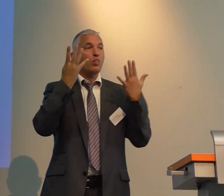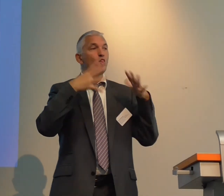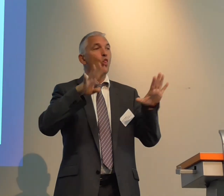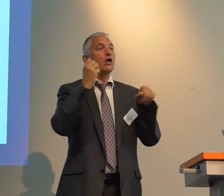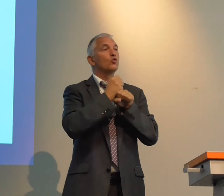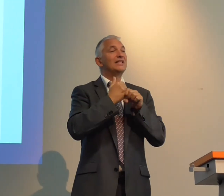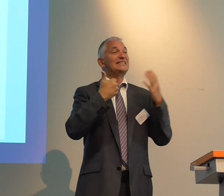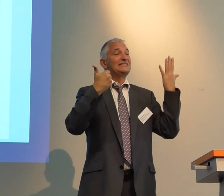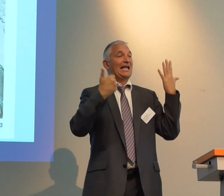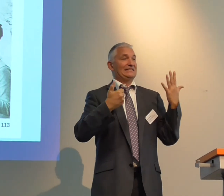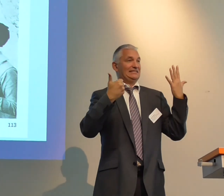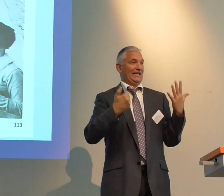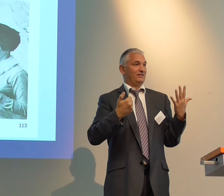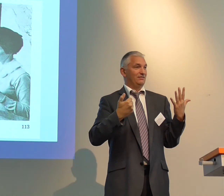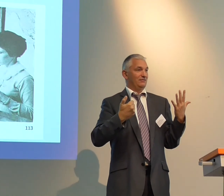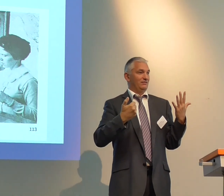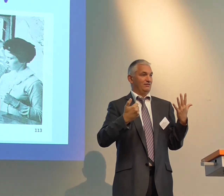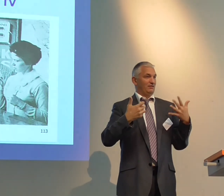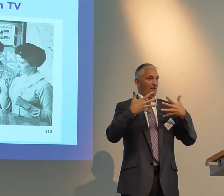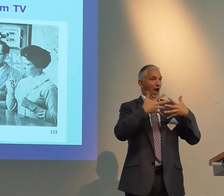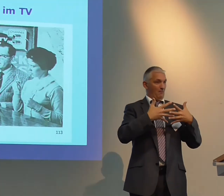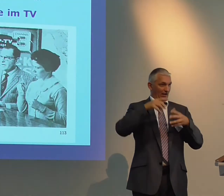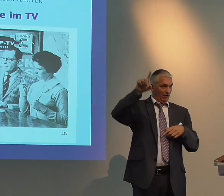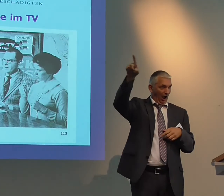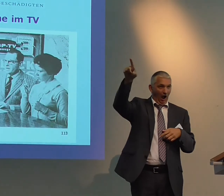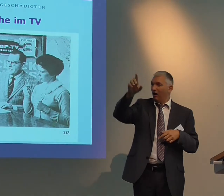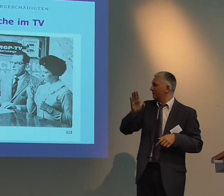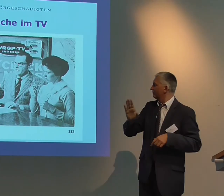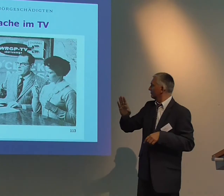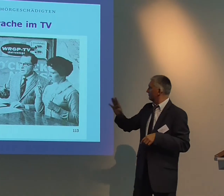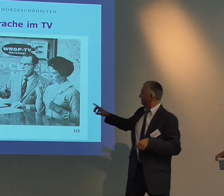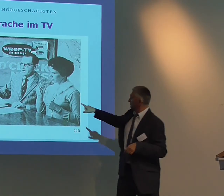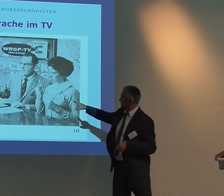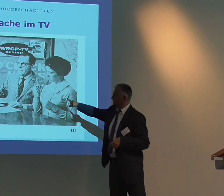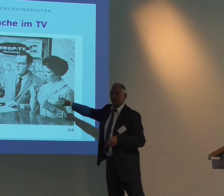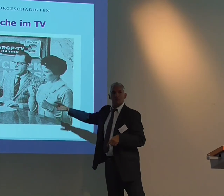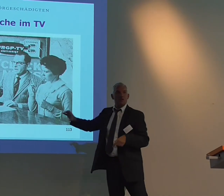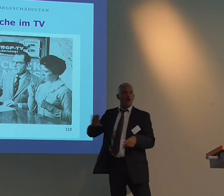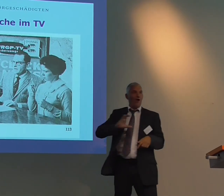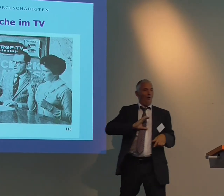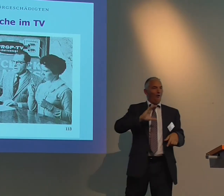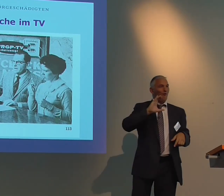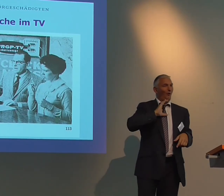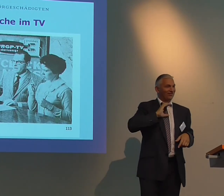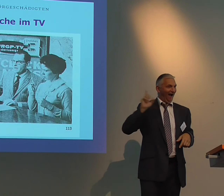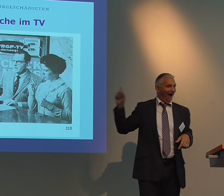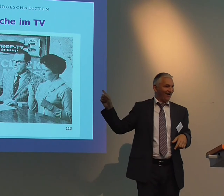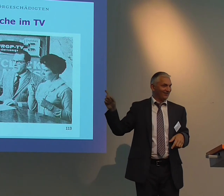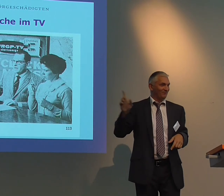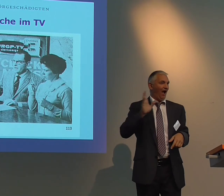sondern es war schon 1960 so, dass in Amerika es eine Fernsehsendung gab, wo eine Frau, die